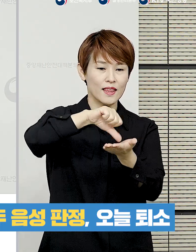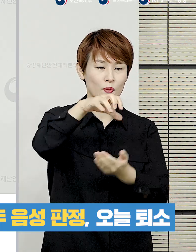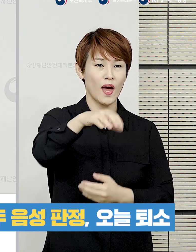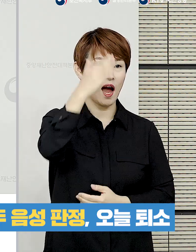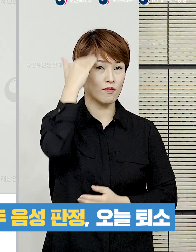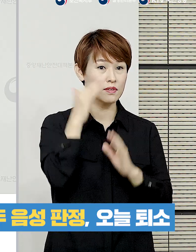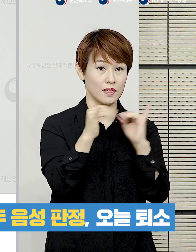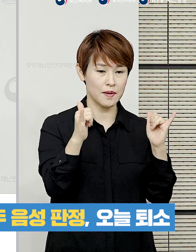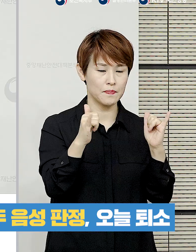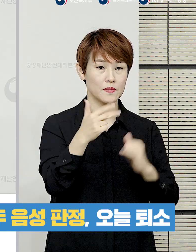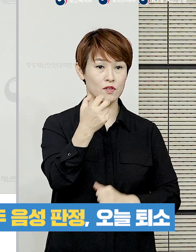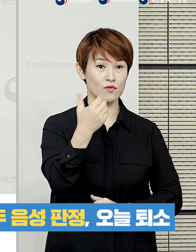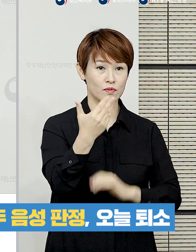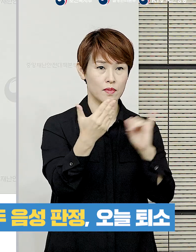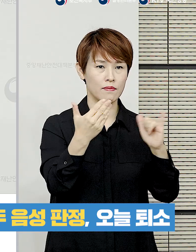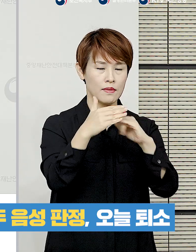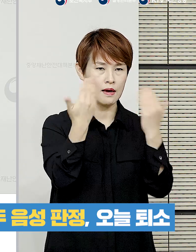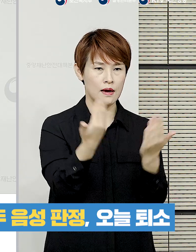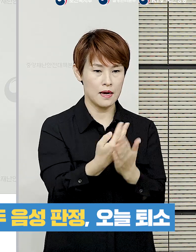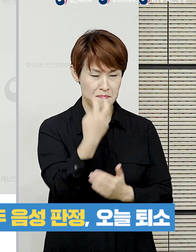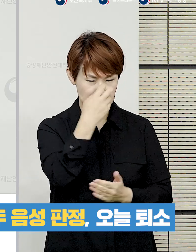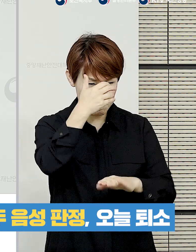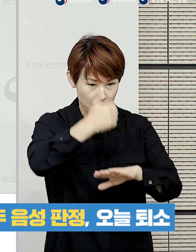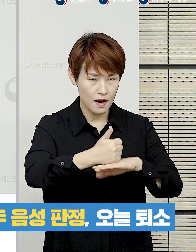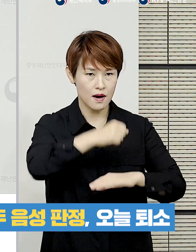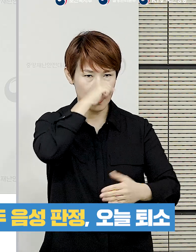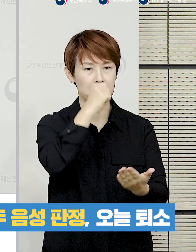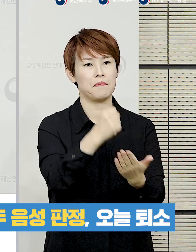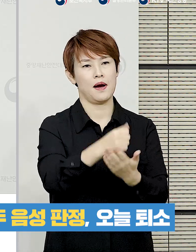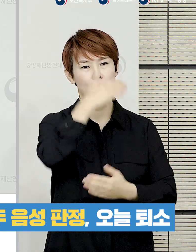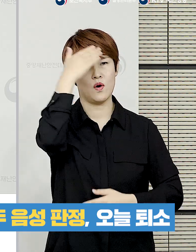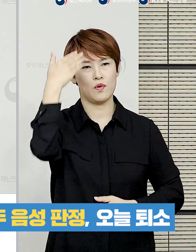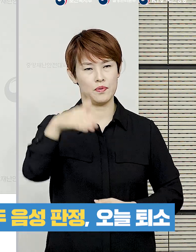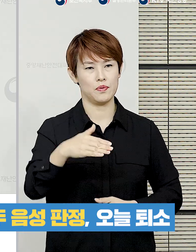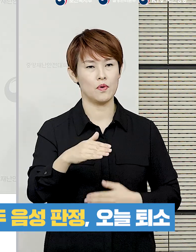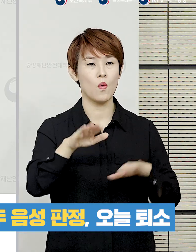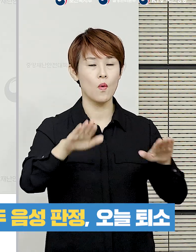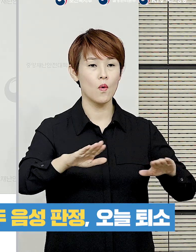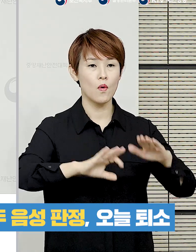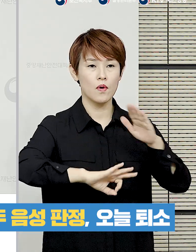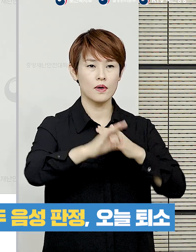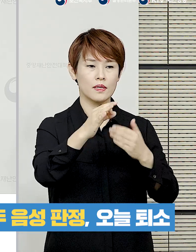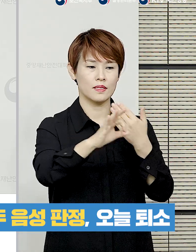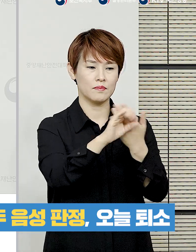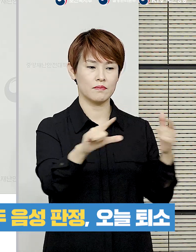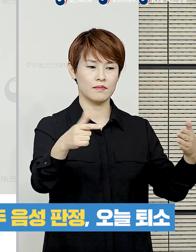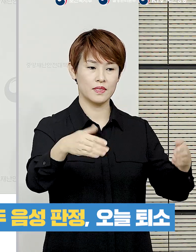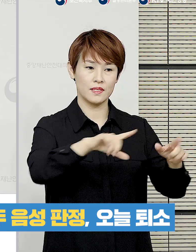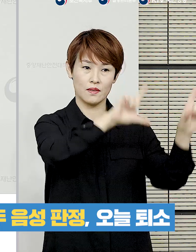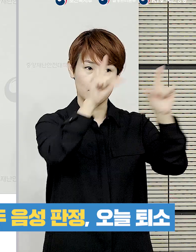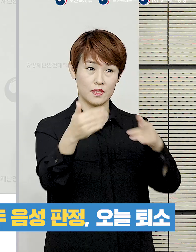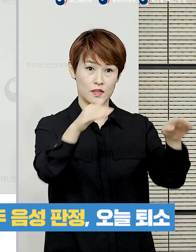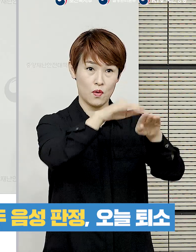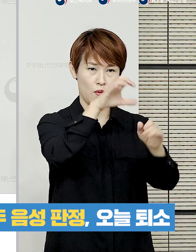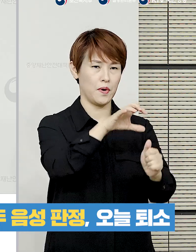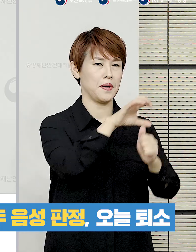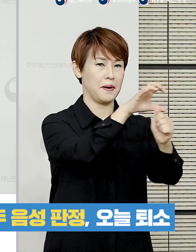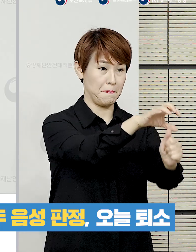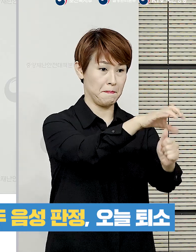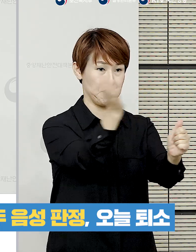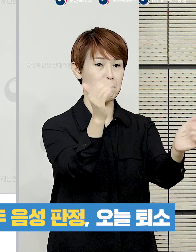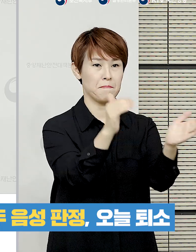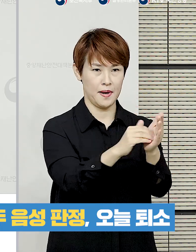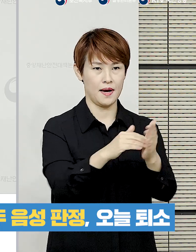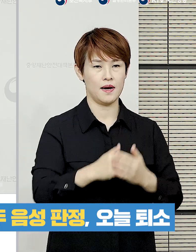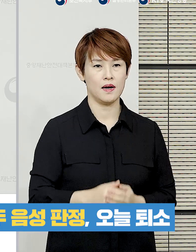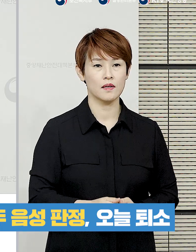79명은 모두 진단검사 결과 음성으로 판정되어 오늘 오전 임시생활시설에서 퇴소하였으며 정부는 거점 지역까지의